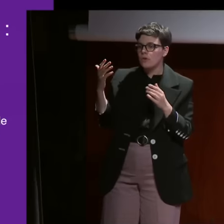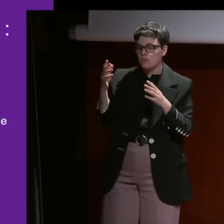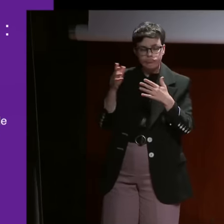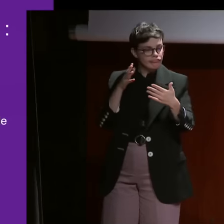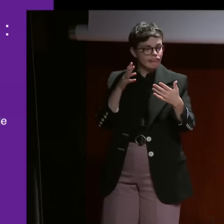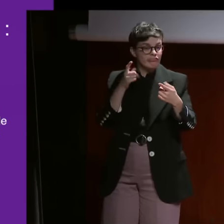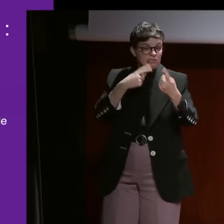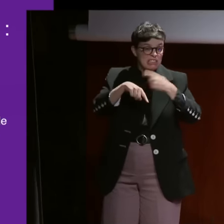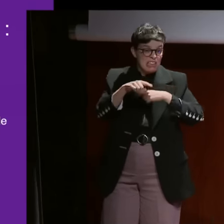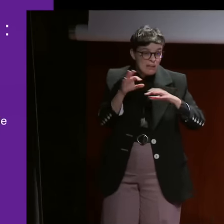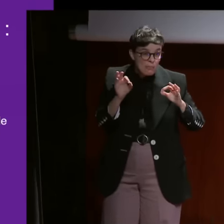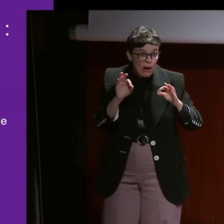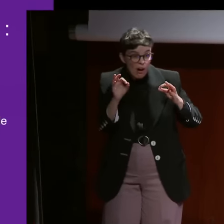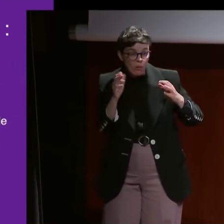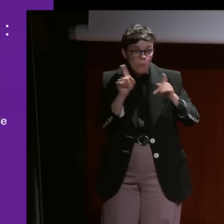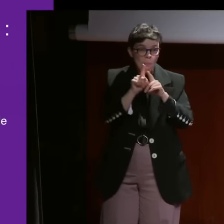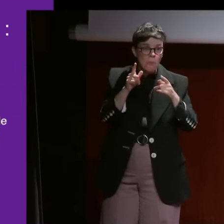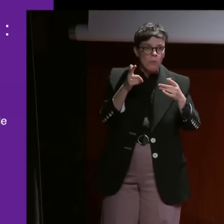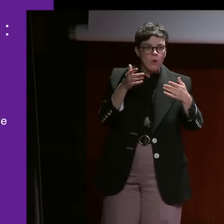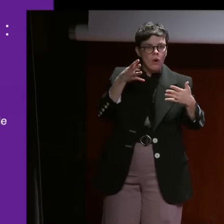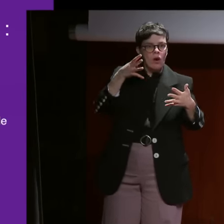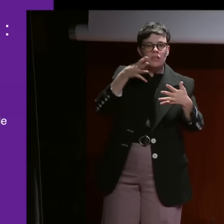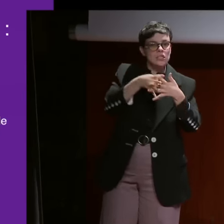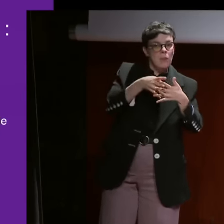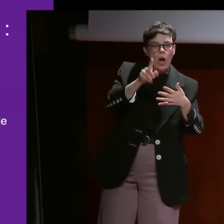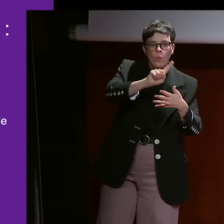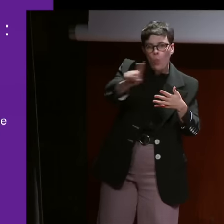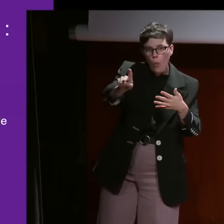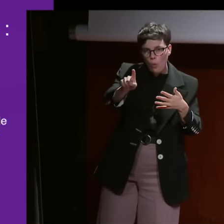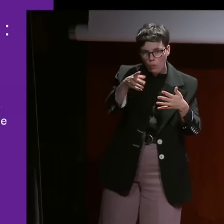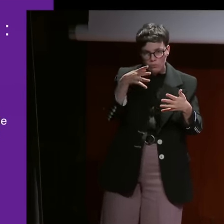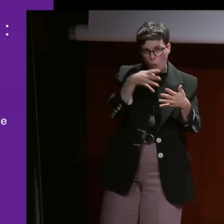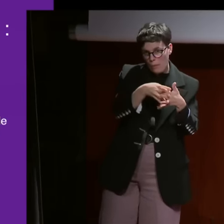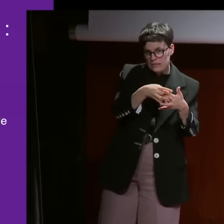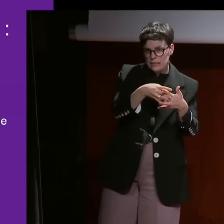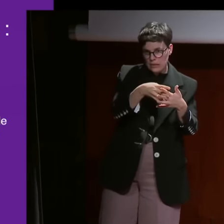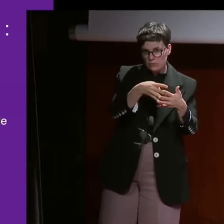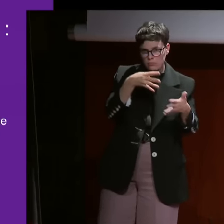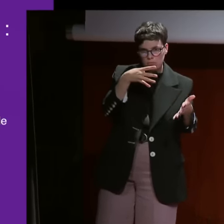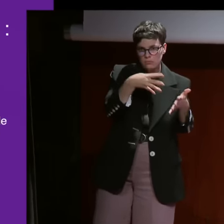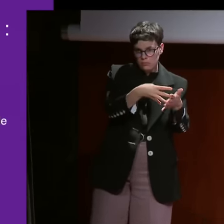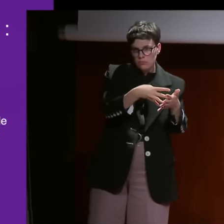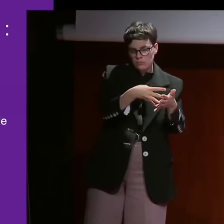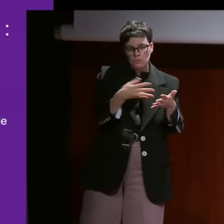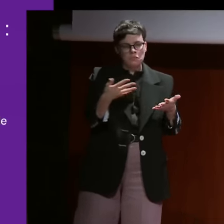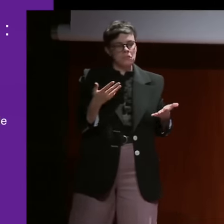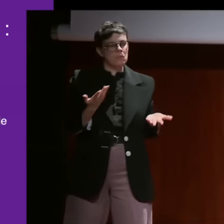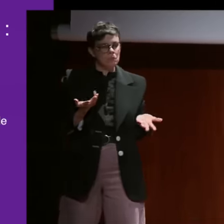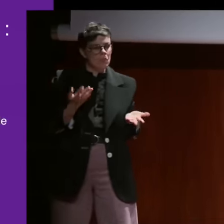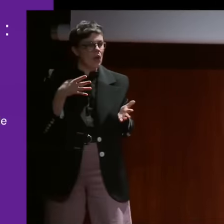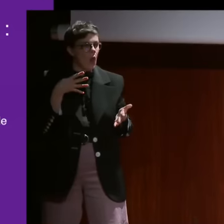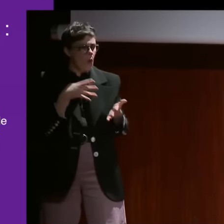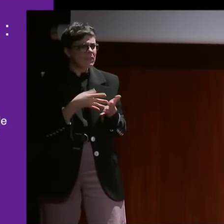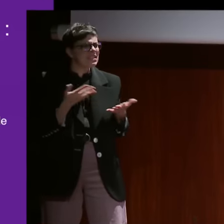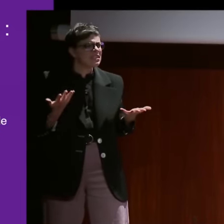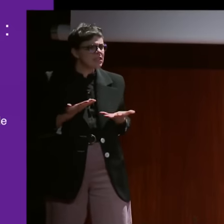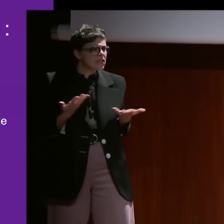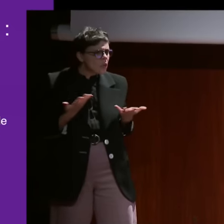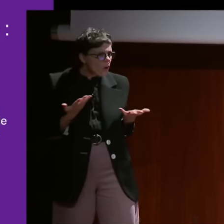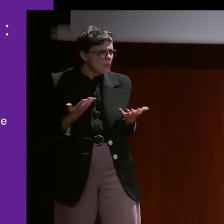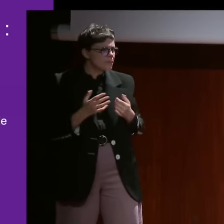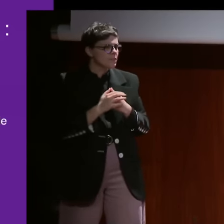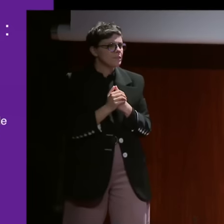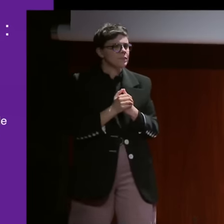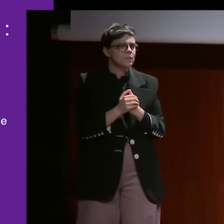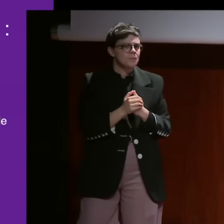c'est lié au concept, alors je ne sais pas s'il y a un signe pour parler d'opacité, enfin c'est quelque chose qui n'est pas